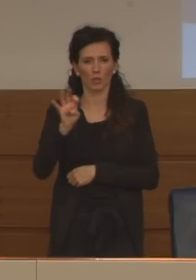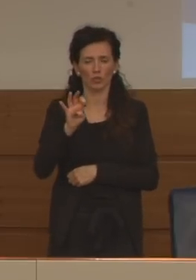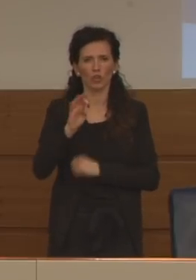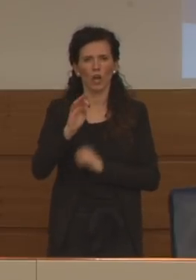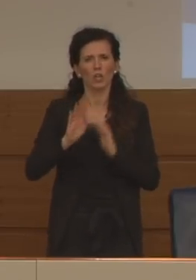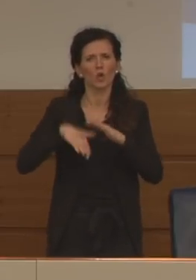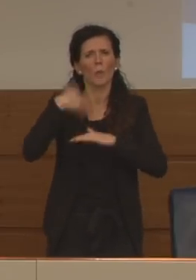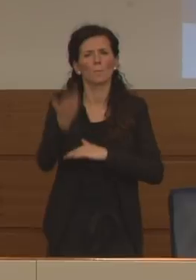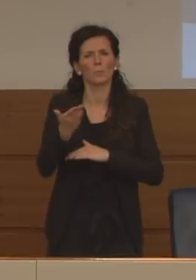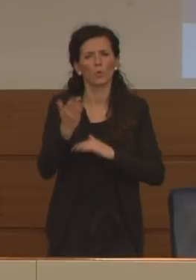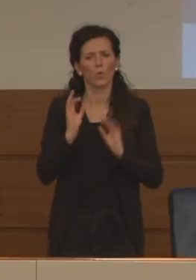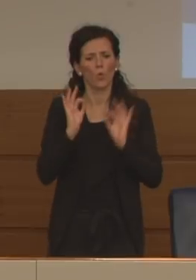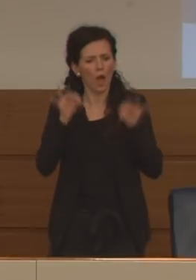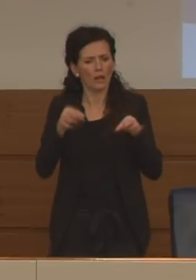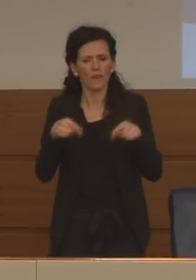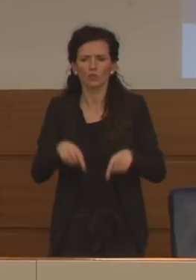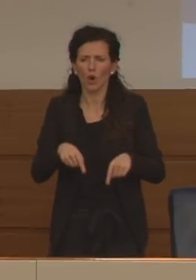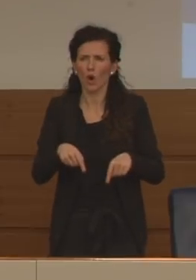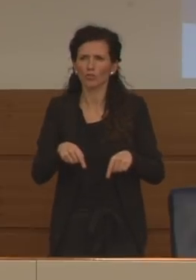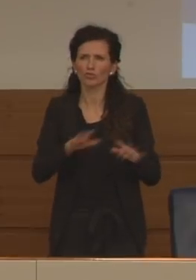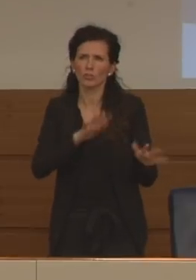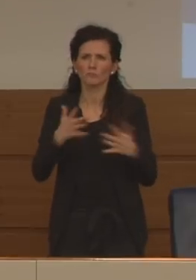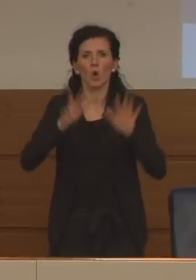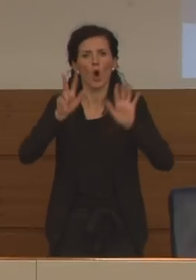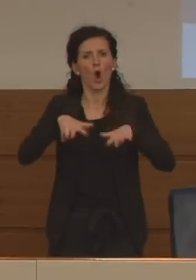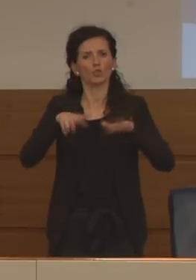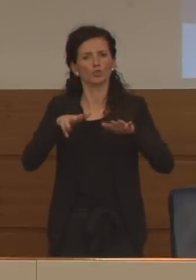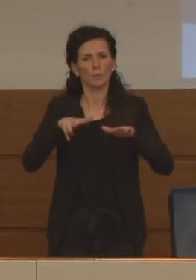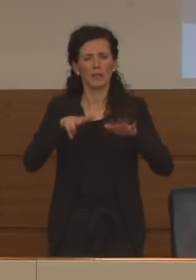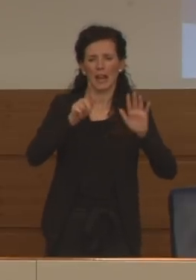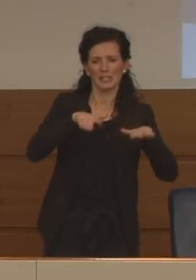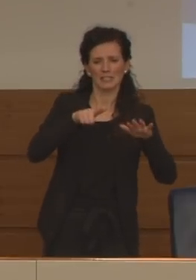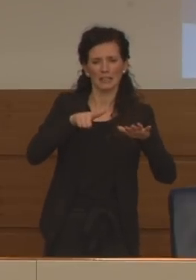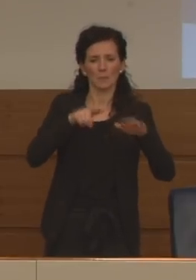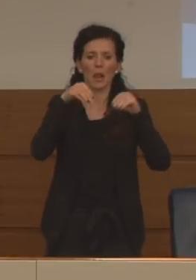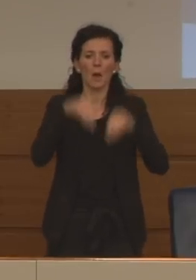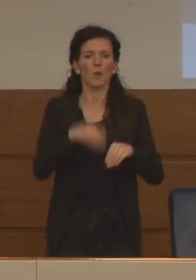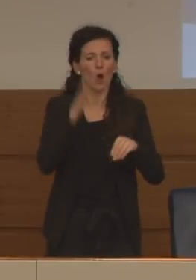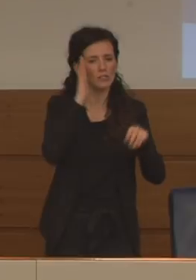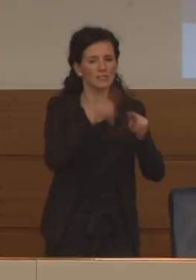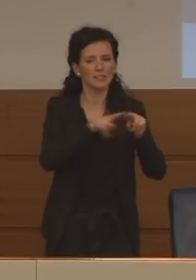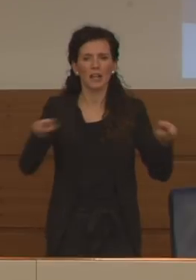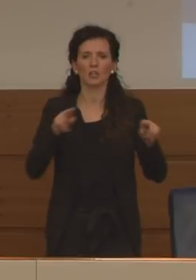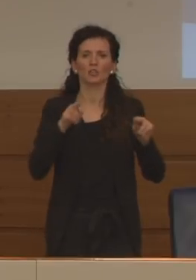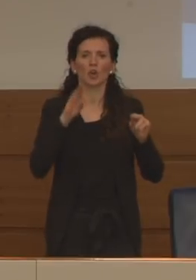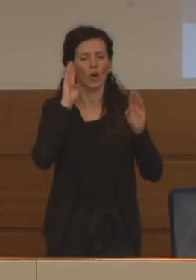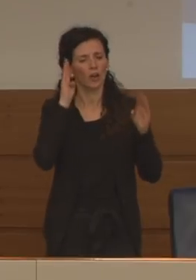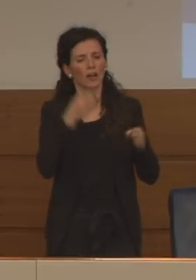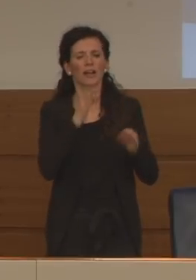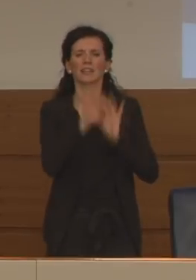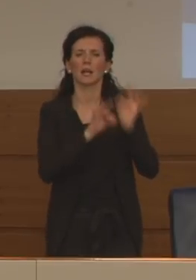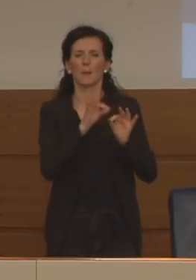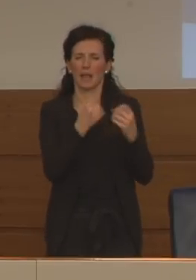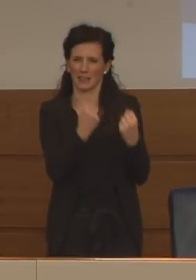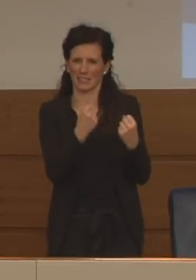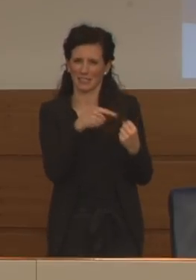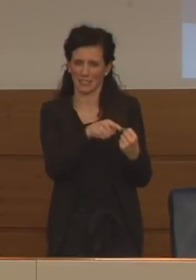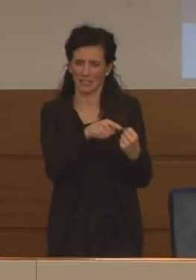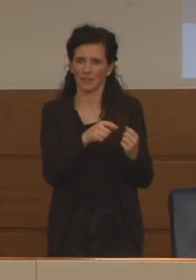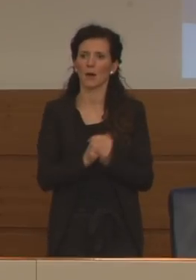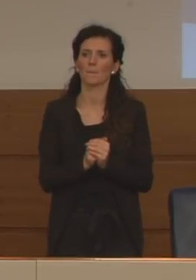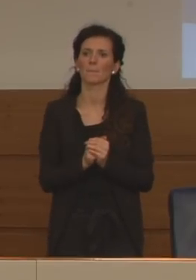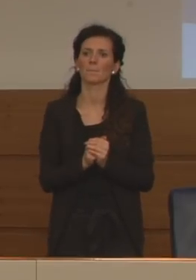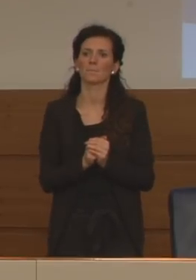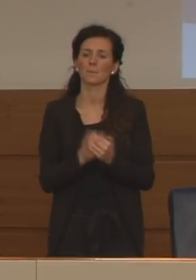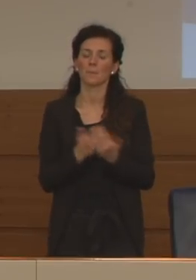oltre circa 8.000 7.700 qualcosa il